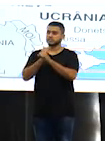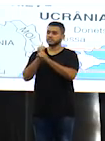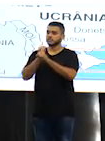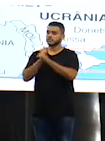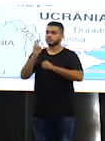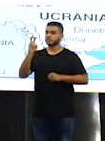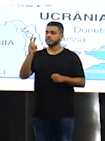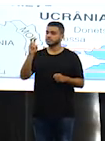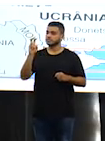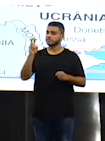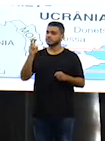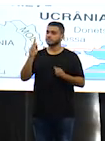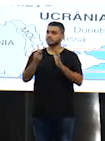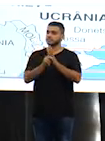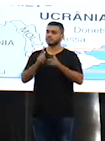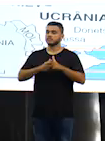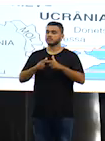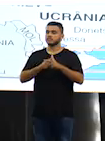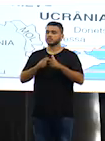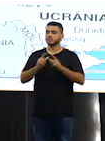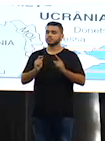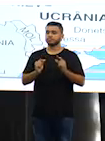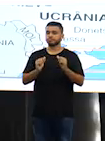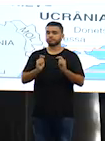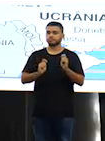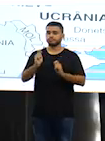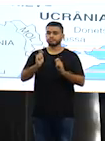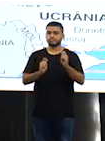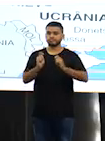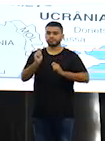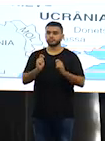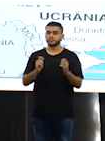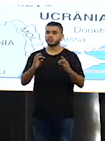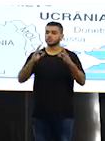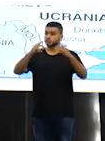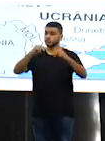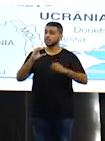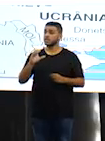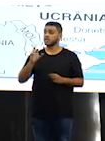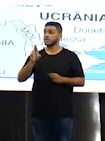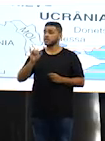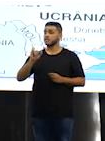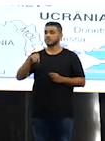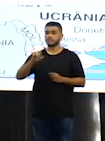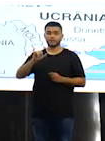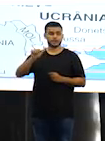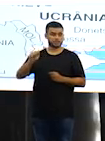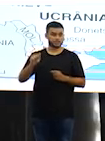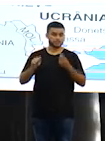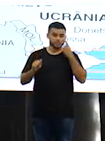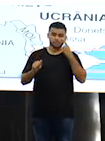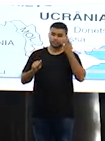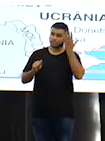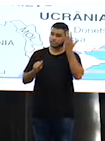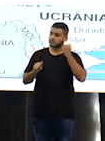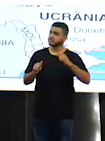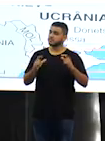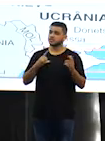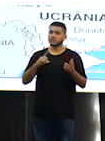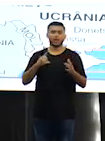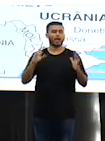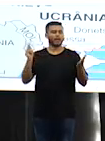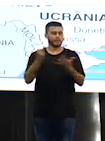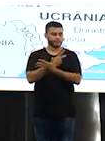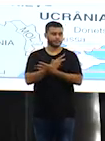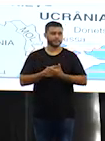da crise da Crimeia. Professor, que crise é essa? É a crise quando